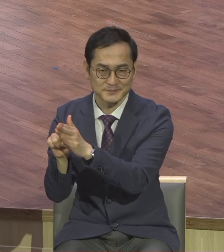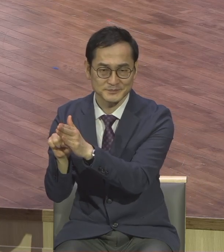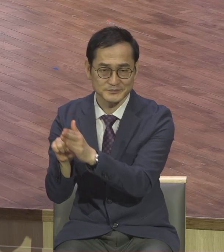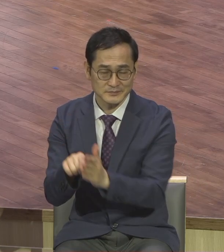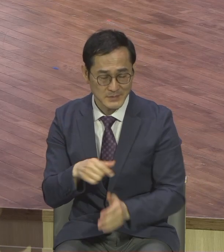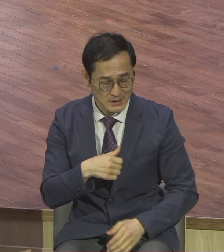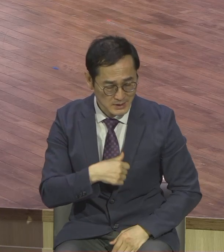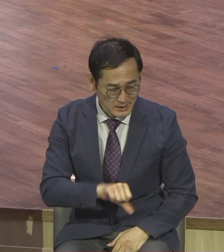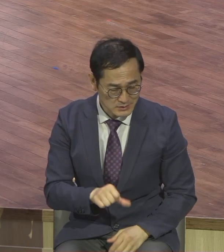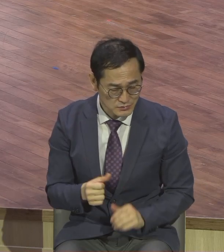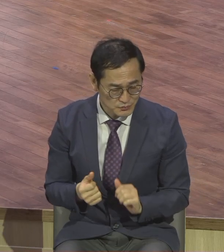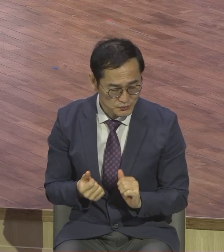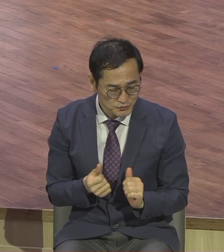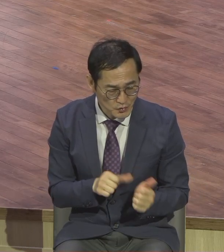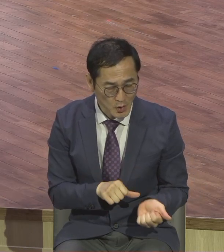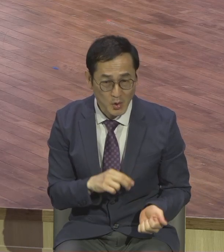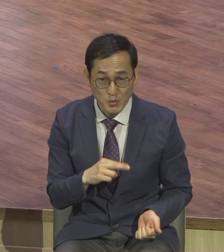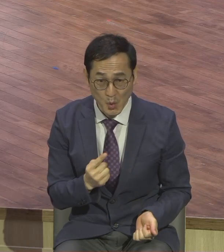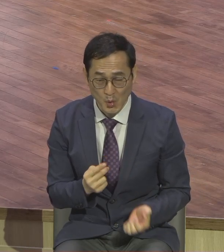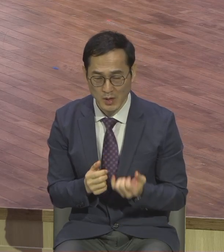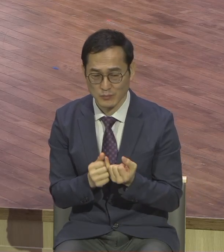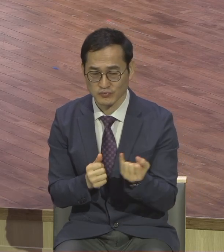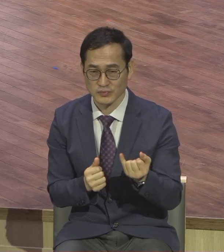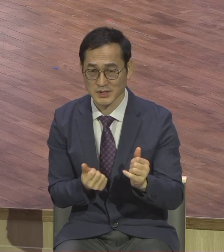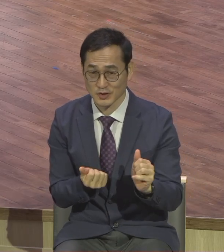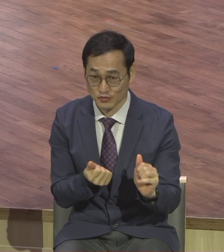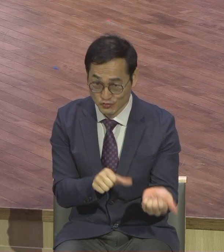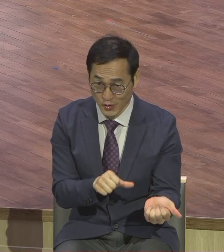자식이 죽어도 마누라가 죽어도